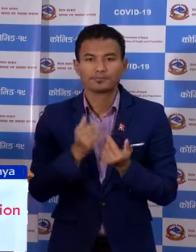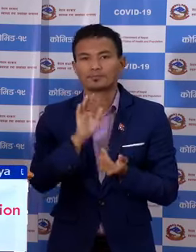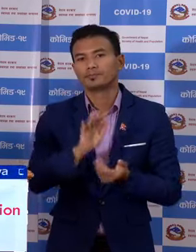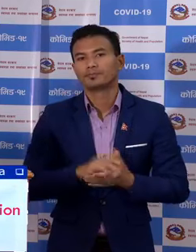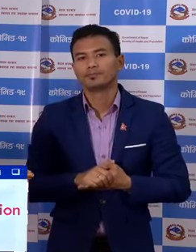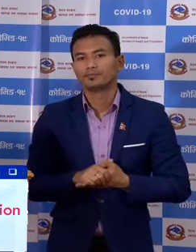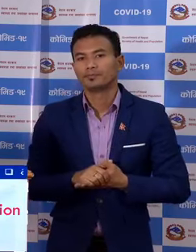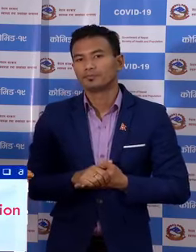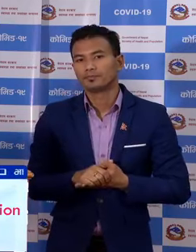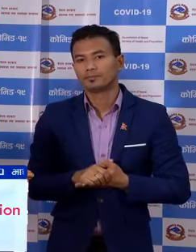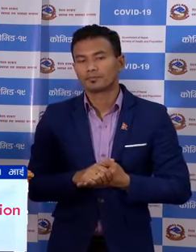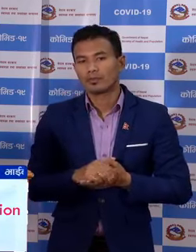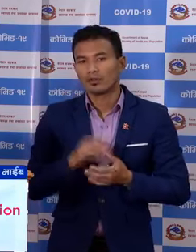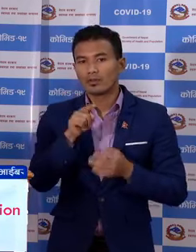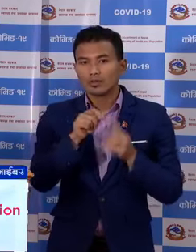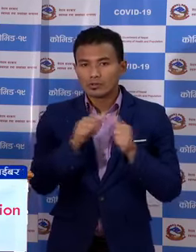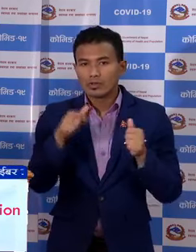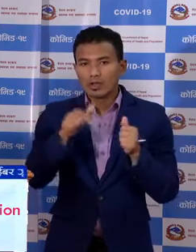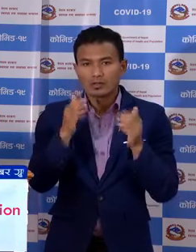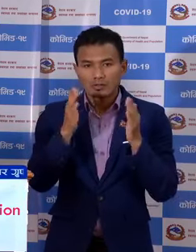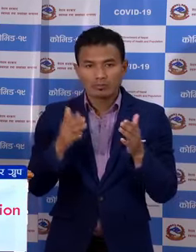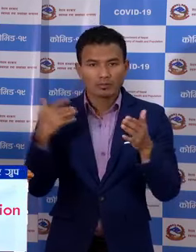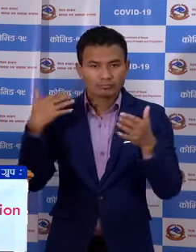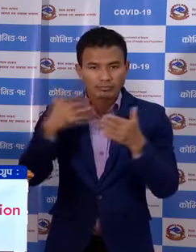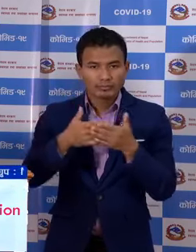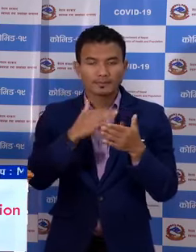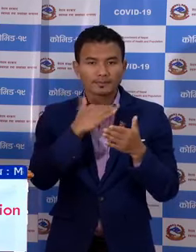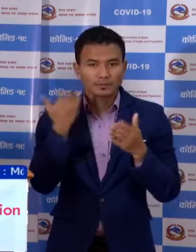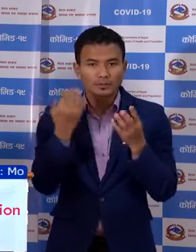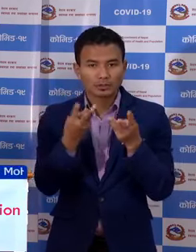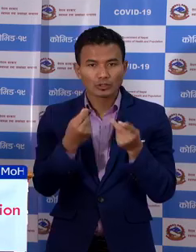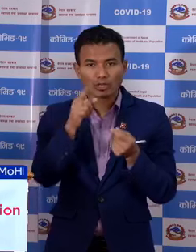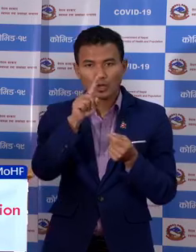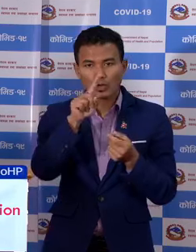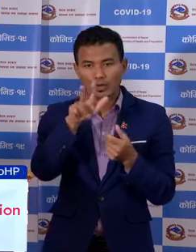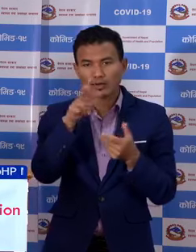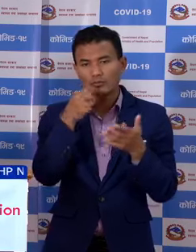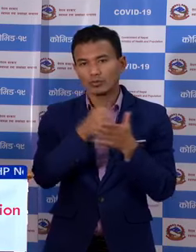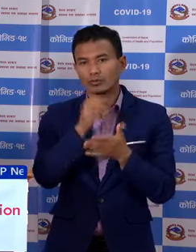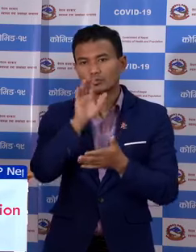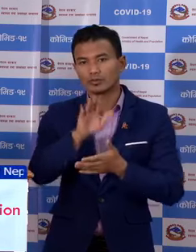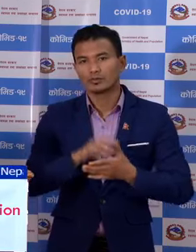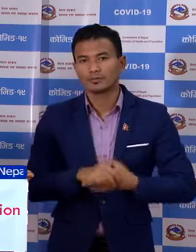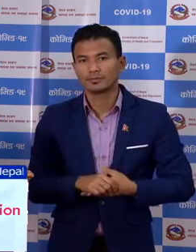गर्दछ। यसरी हालसम्म मृत्यु हुनेको संख्या 18 पुगेको छ।